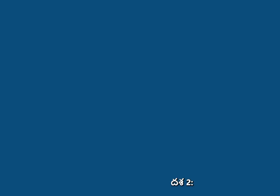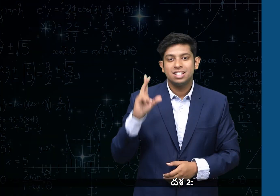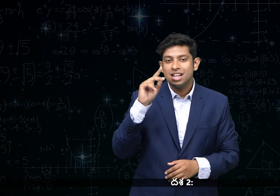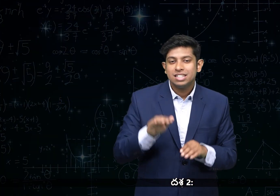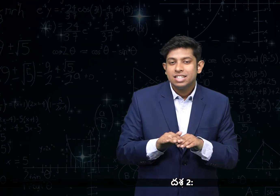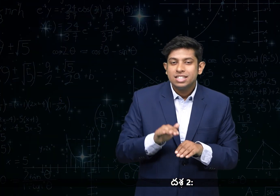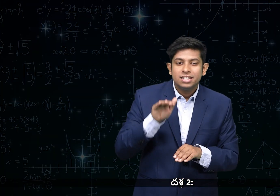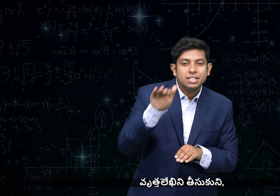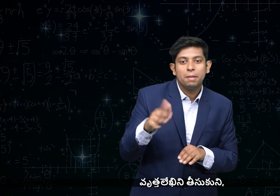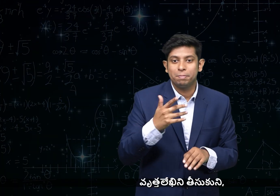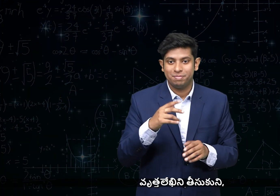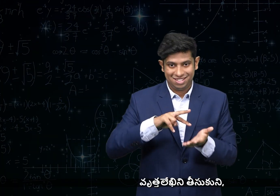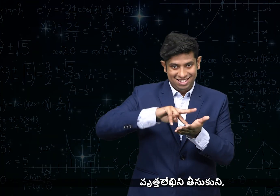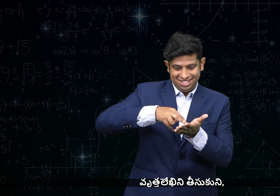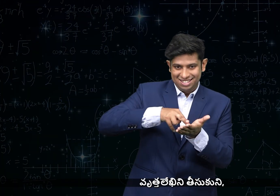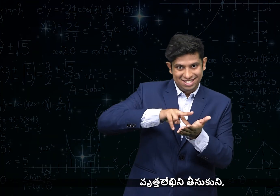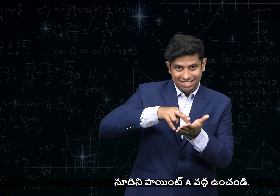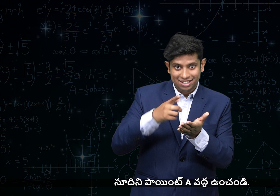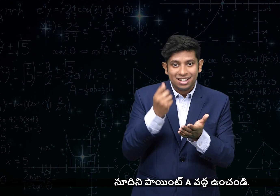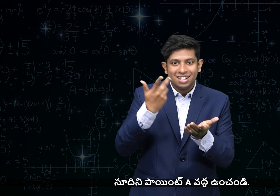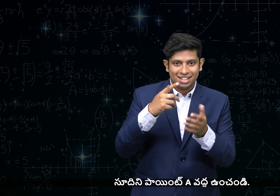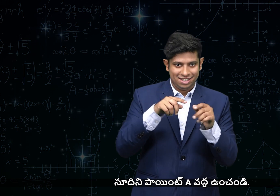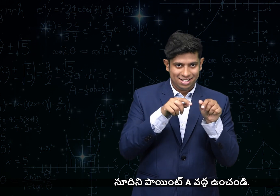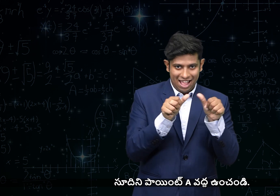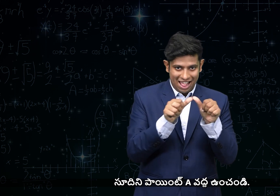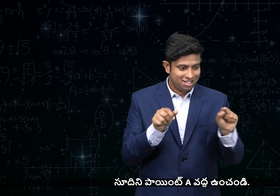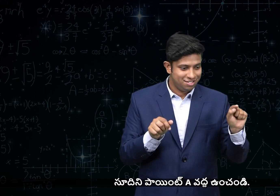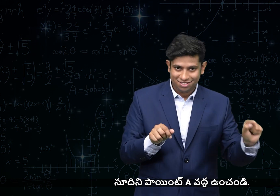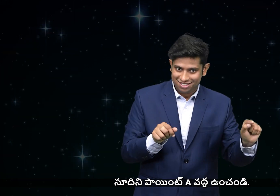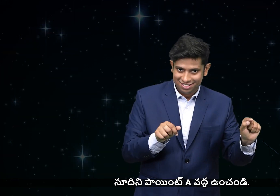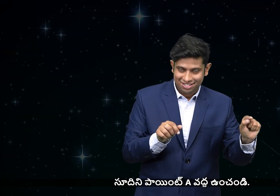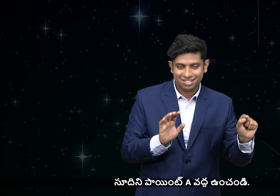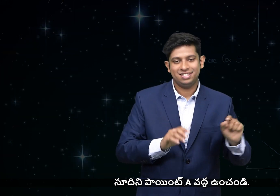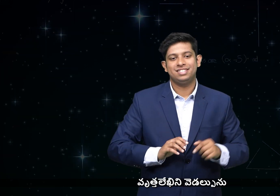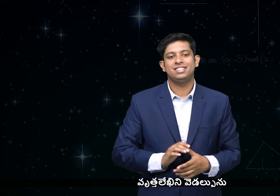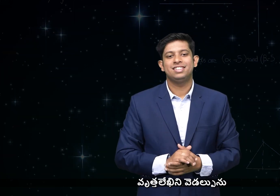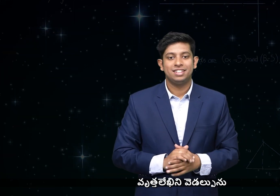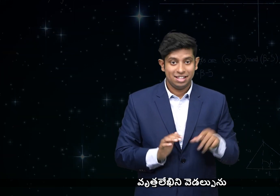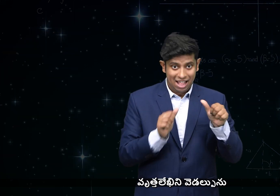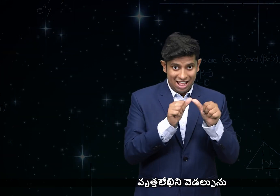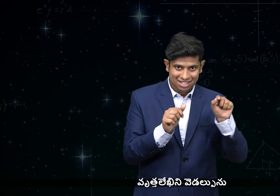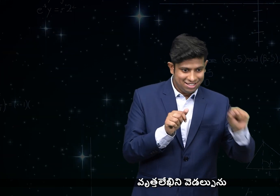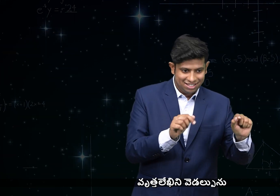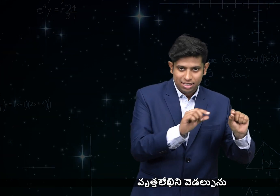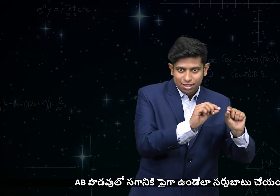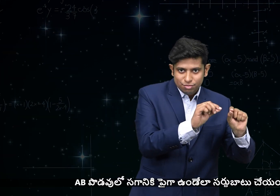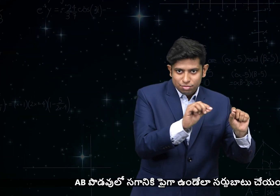దశ 2 వృత్త లేఖిని తీసుకుని సూదిని పాయింట్ ఏ వద్ద ఉంచండి. వృత్త లేఖిని వెడల్పును ఏబి